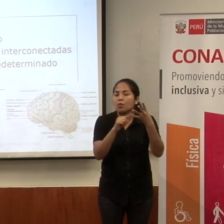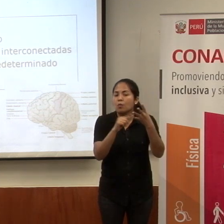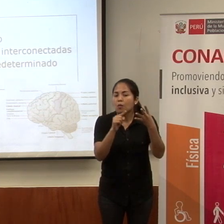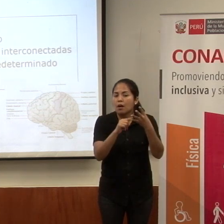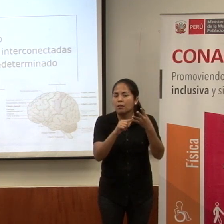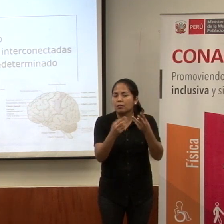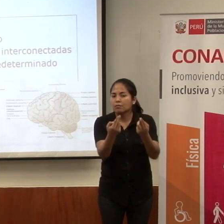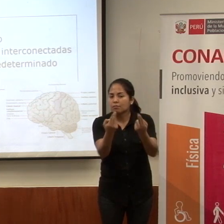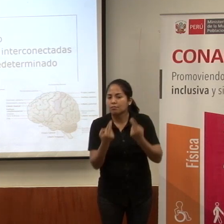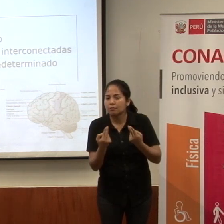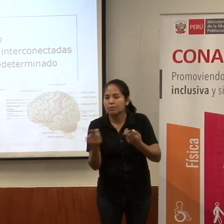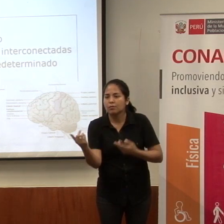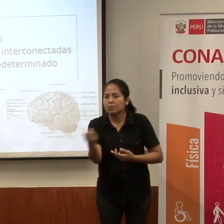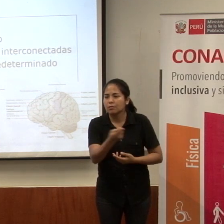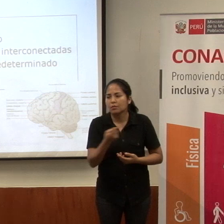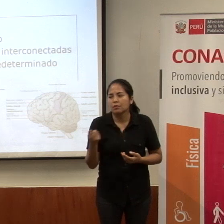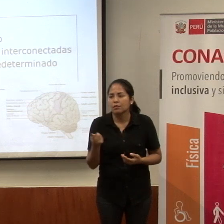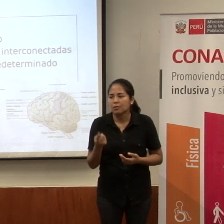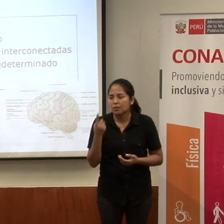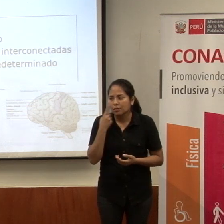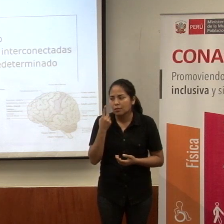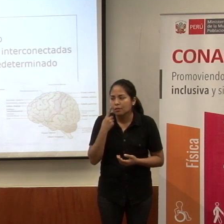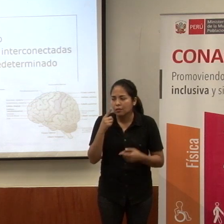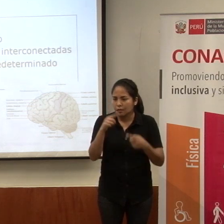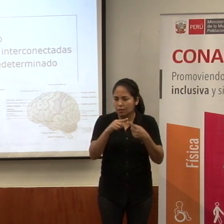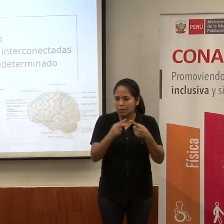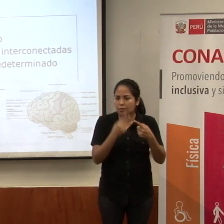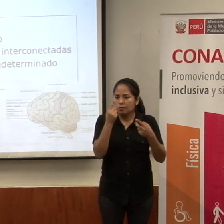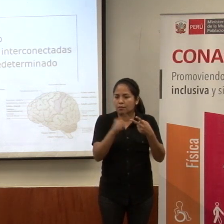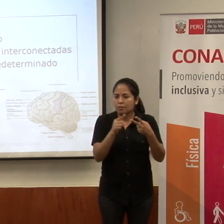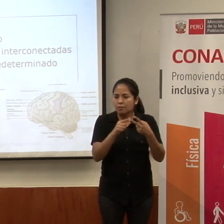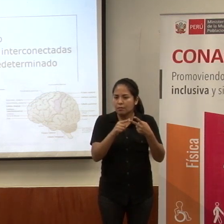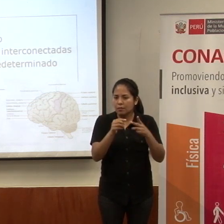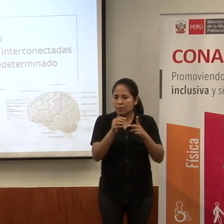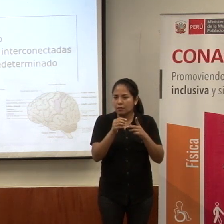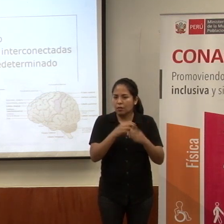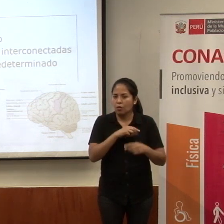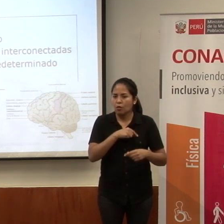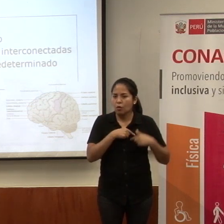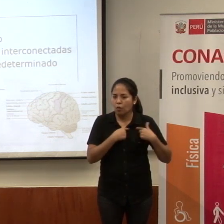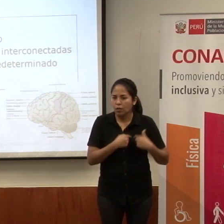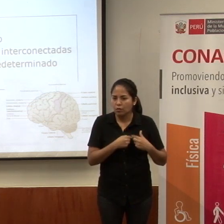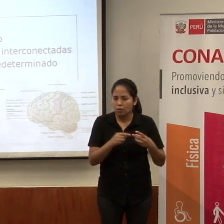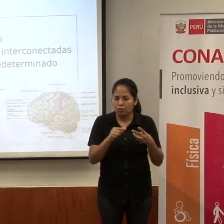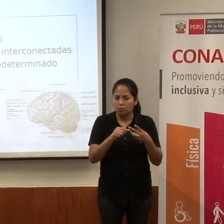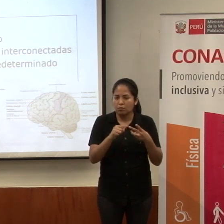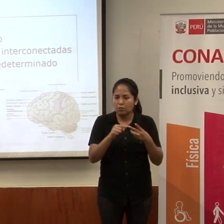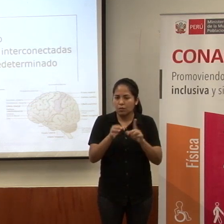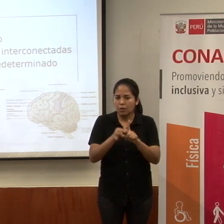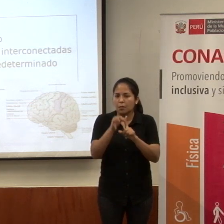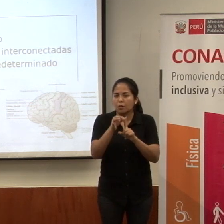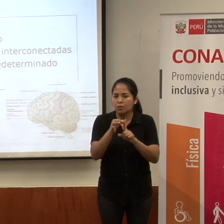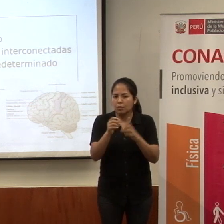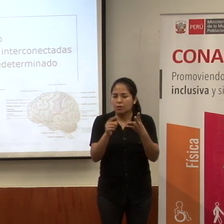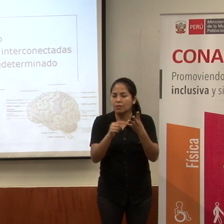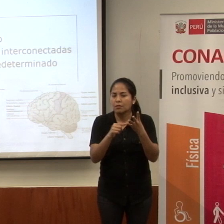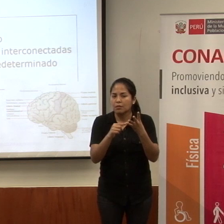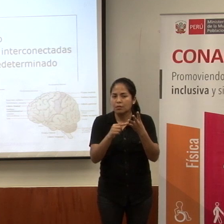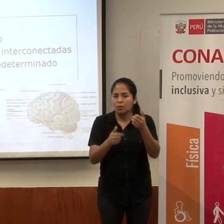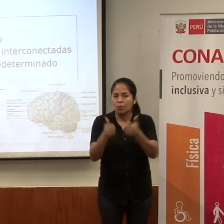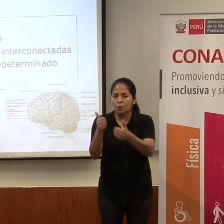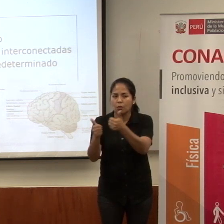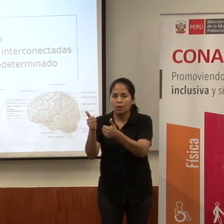Hemos hablado de corazón, respiración, temperatura y el otro. ¿Ah?